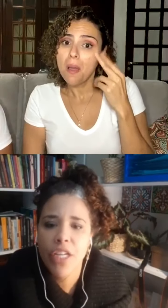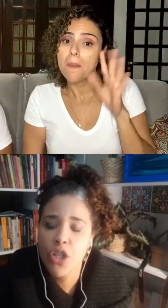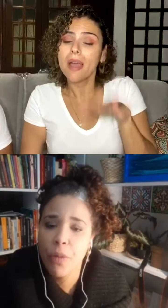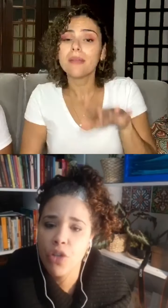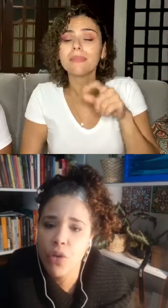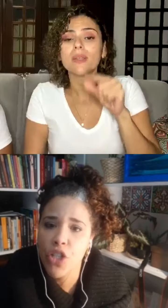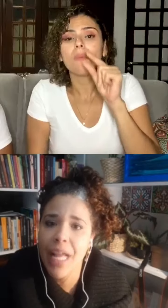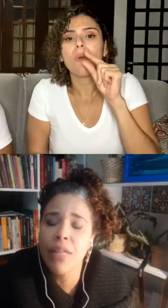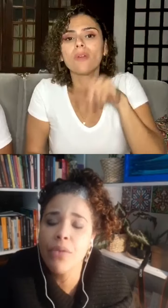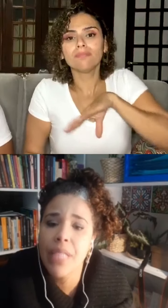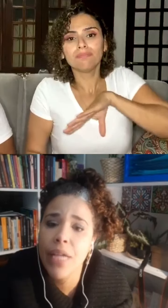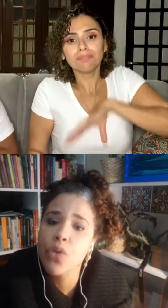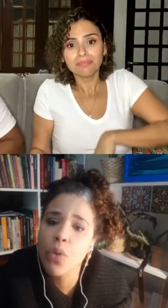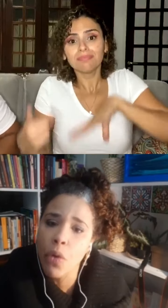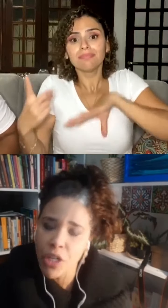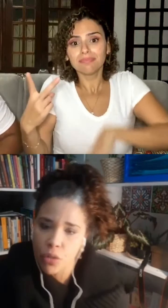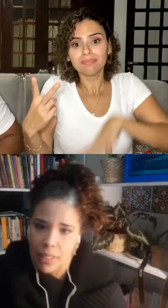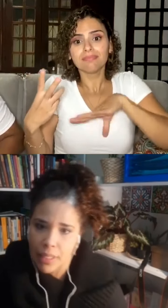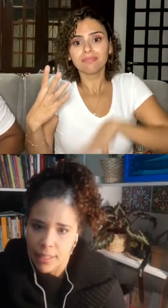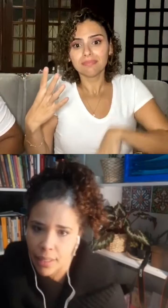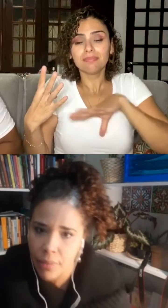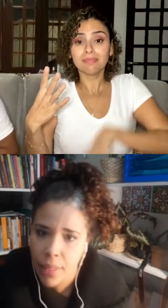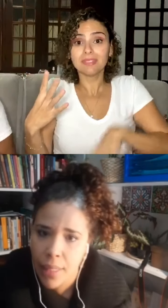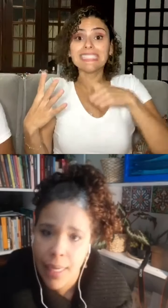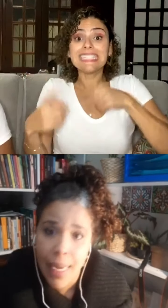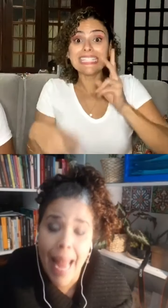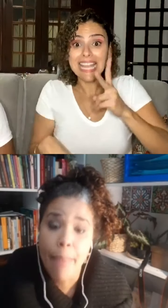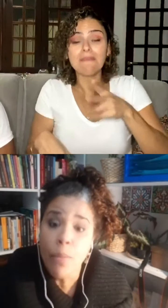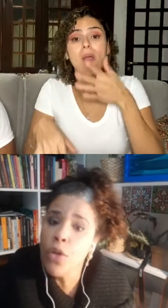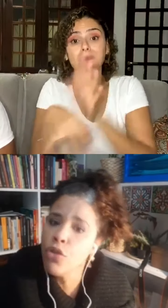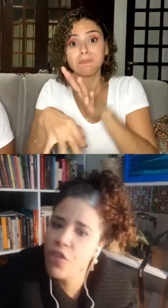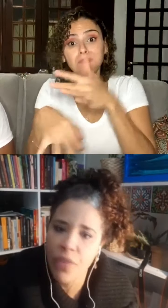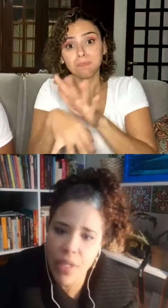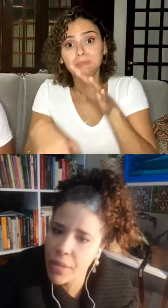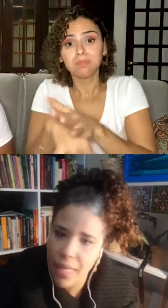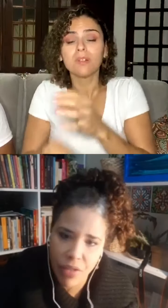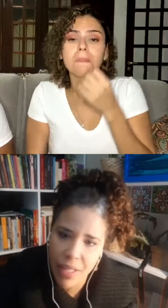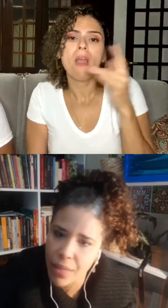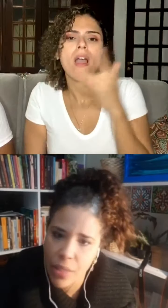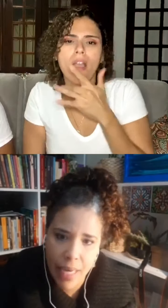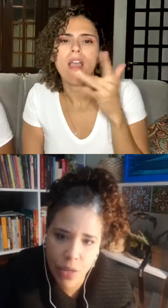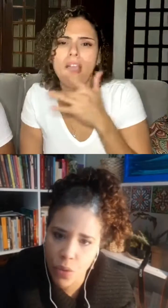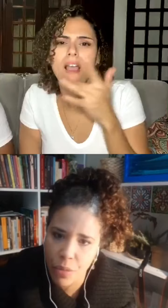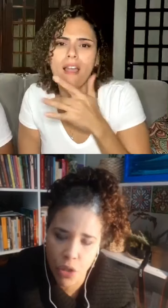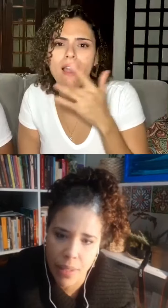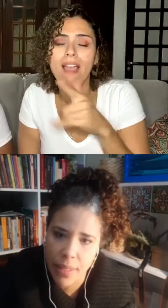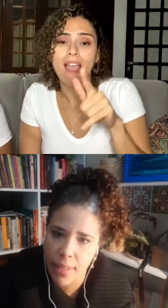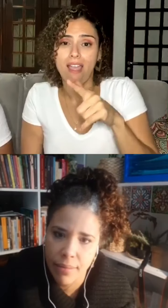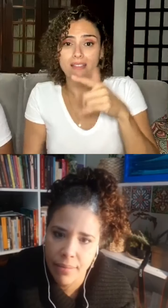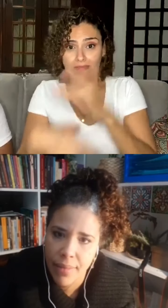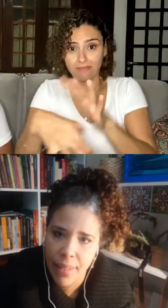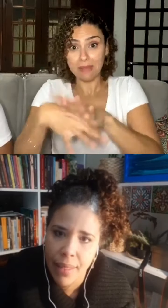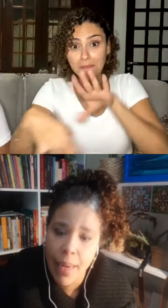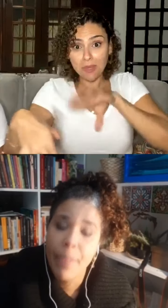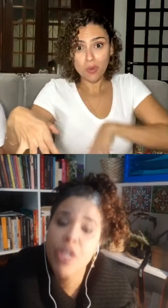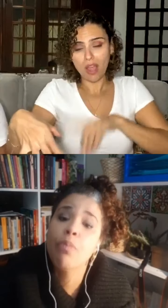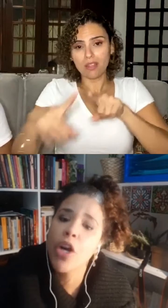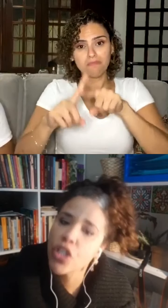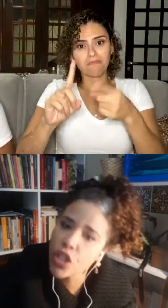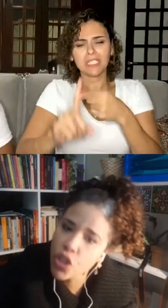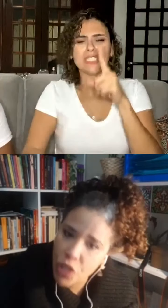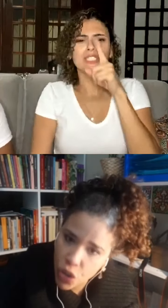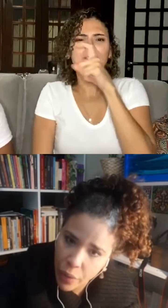a gente pode gostar do sexo com menstruação. É muito difícil engravidar no sexo com menstruação. Mas